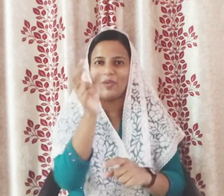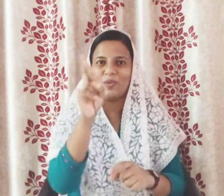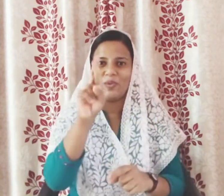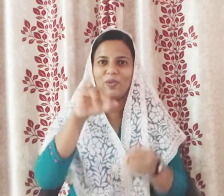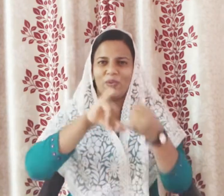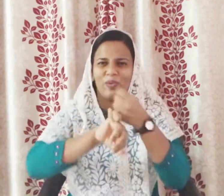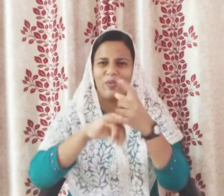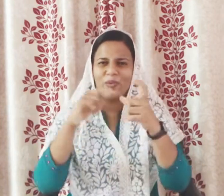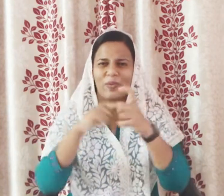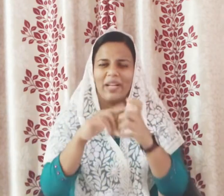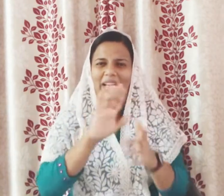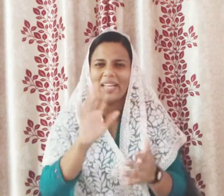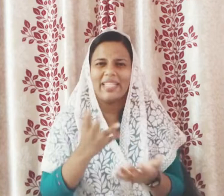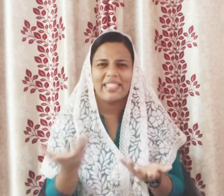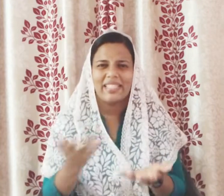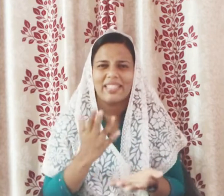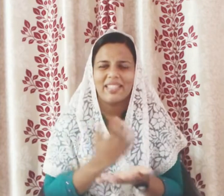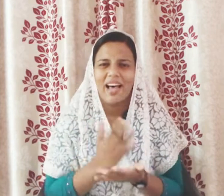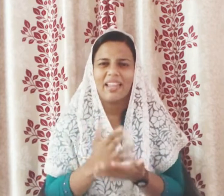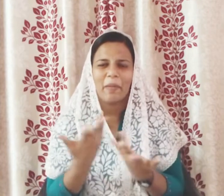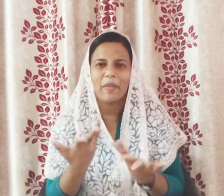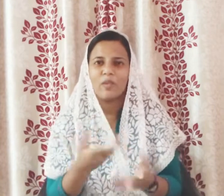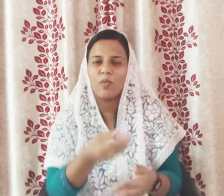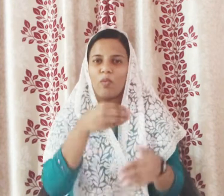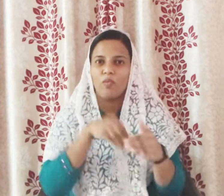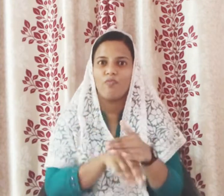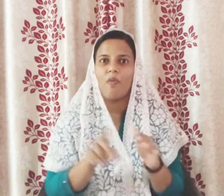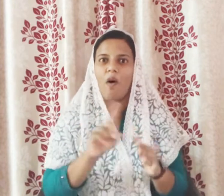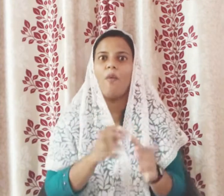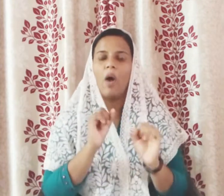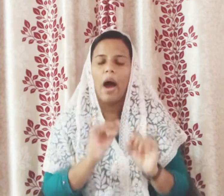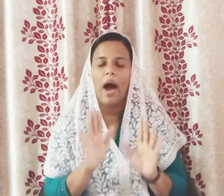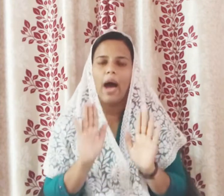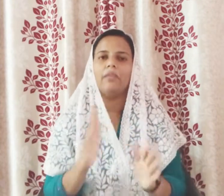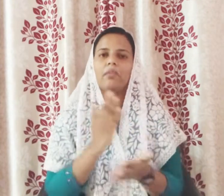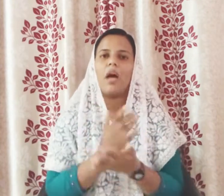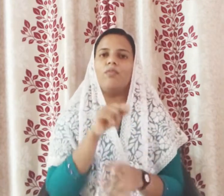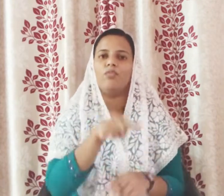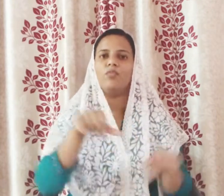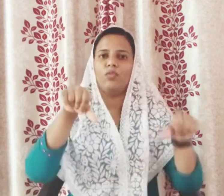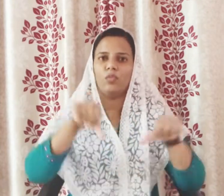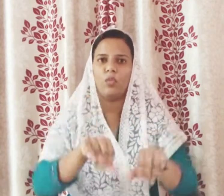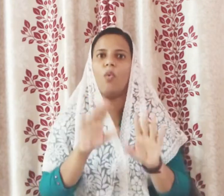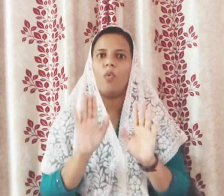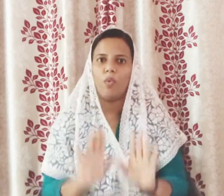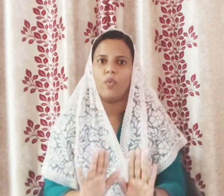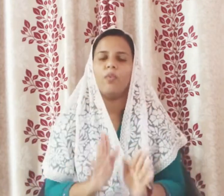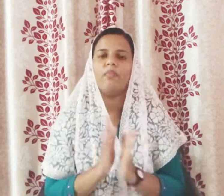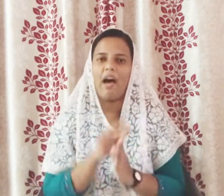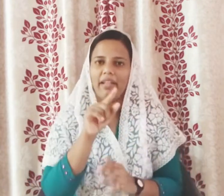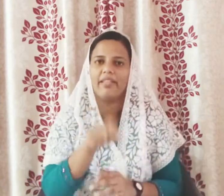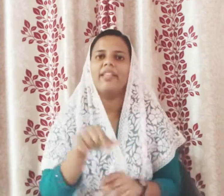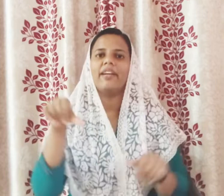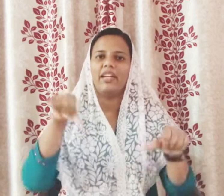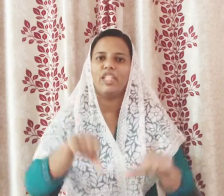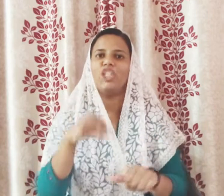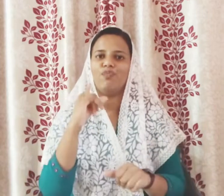ശാപഗ്രസ്തമായ തീർന്നതുകൊണ്ട്, ജനം ശാപഗ്രസ്തമായി തീർന്നതുകൊണ്ട് ശത്രുക്കളുടെ മുമ്പിൽ നിൽപ്പാൻ കഴിയാതെ ശത്രുക്കൾക്ക് പുറം കാട്ടേണ്ടി വന്നു.